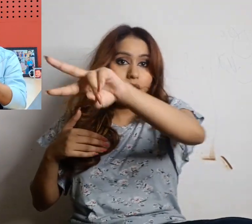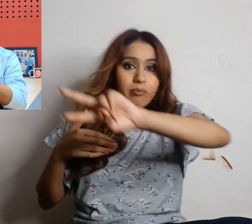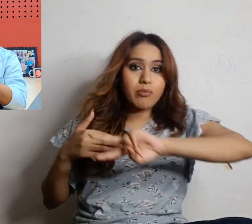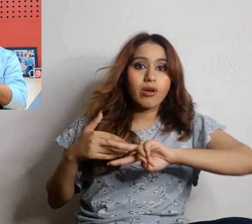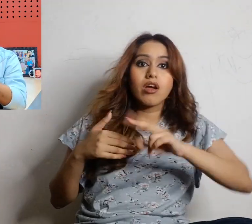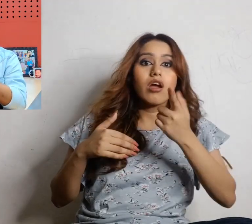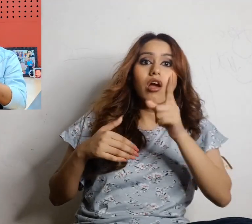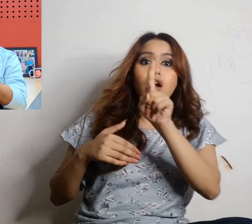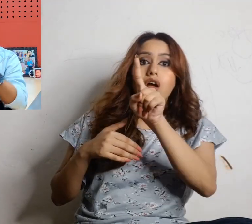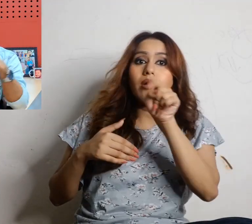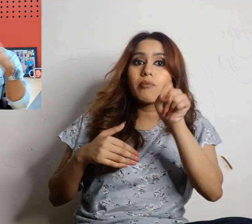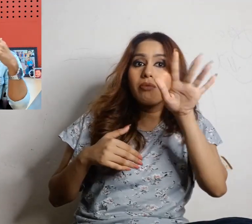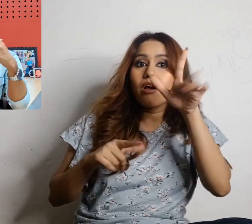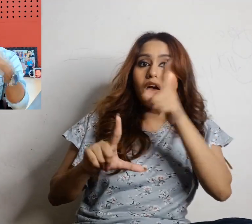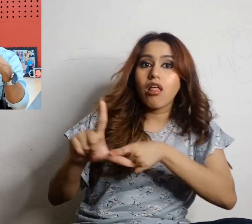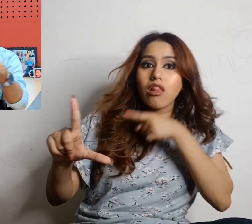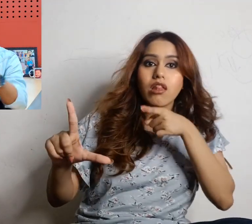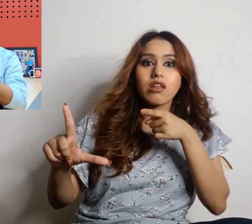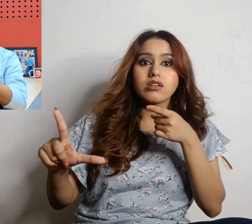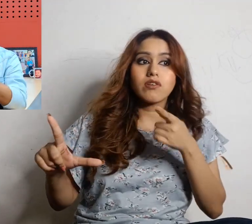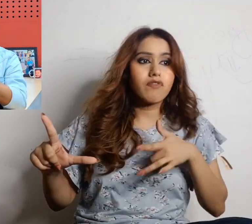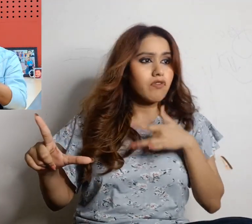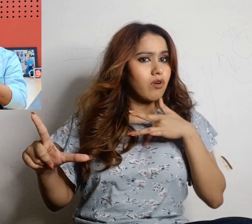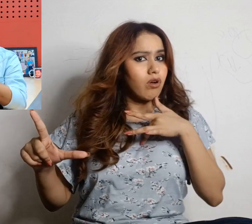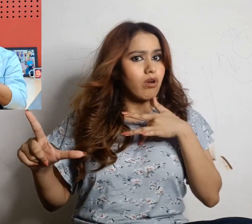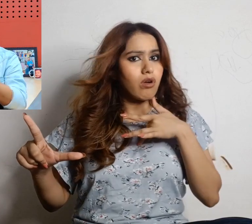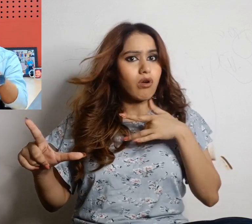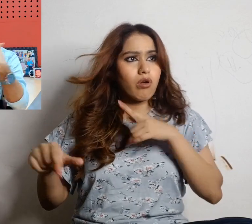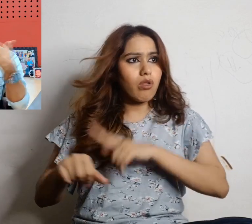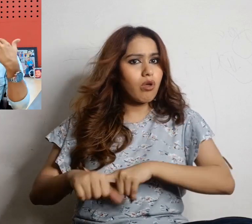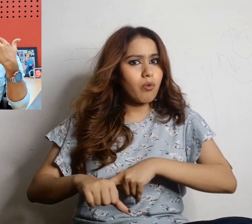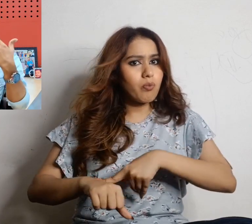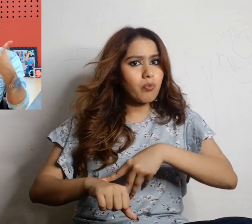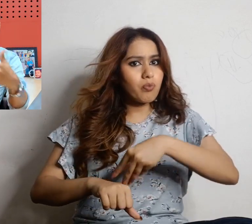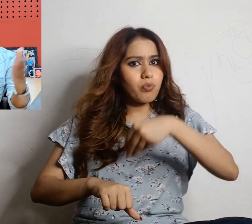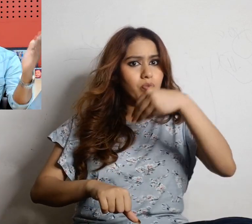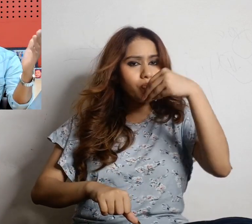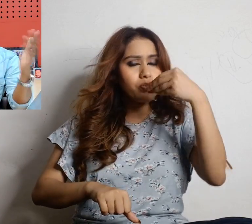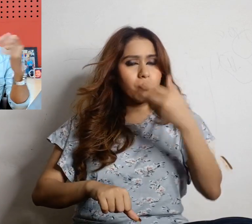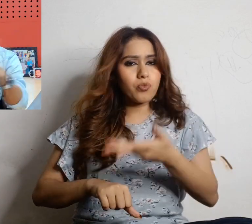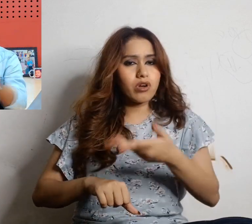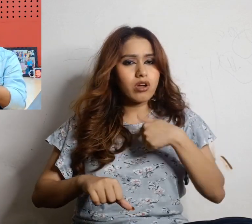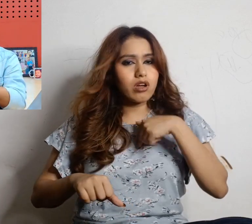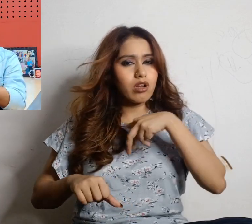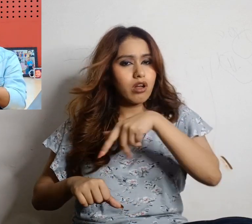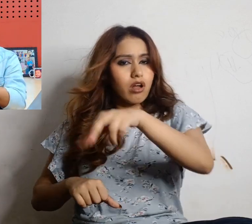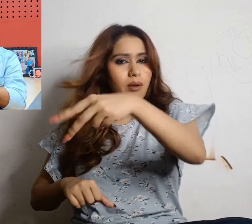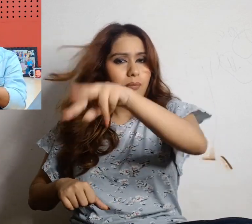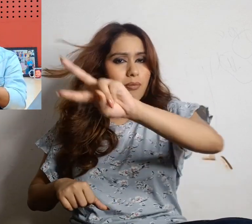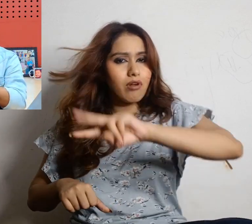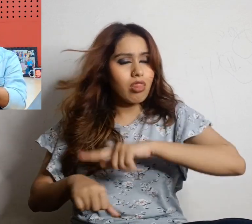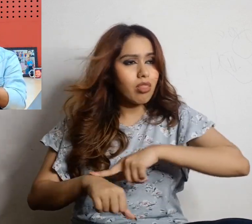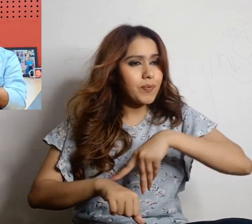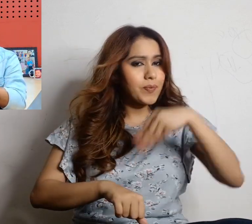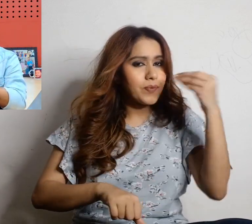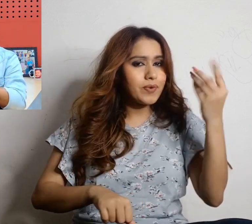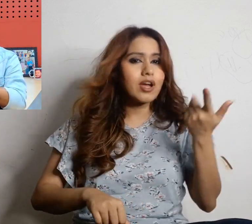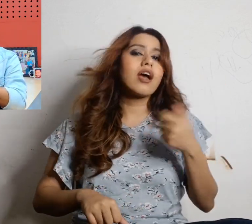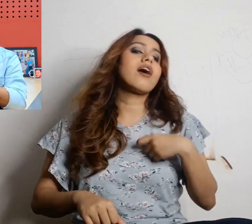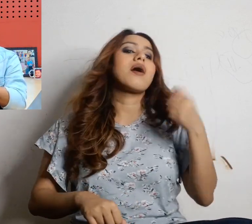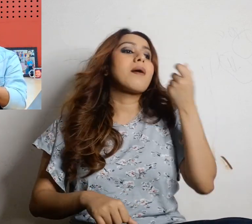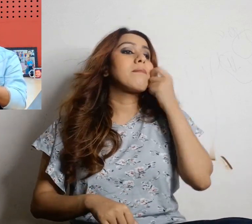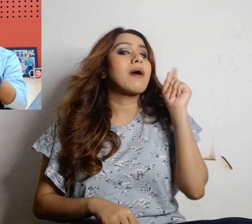गए। इसको जब पहुंचने लगा गांव अपने, तो इसे रियलाइज हुआ कि इसने कितना ज्यादा समय इस यात्रा में दे दिया। घर